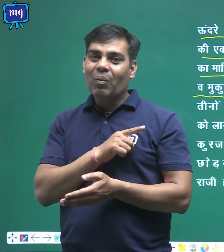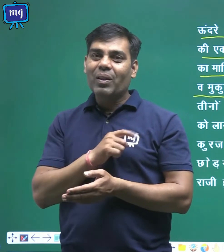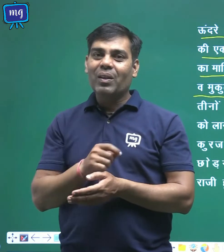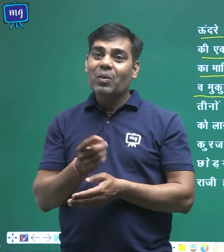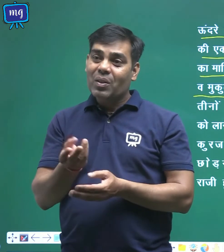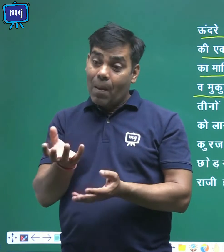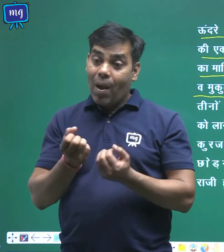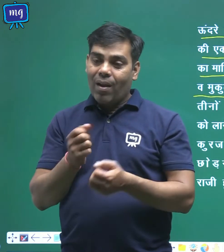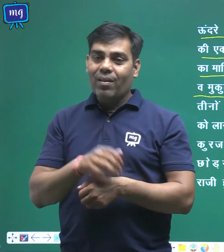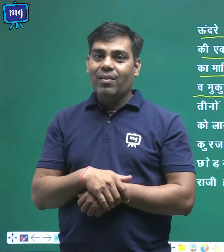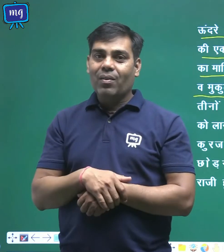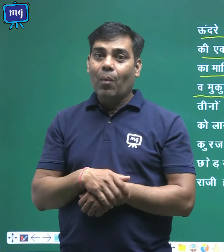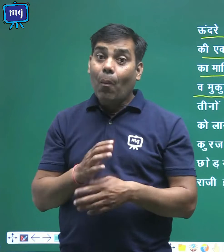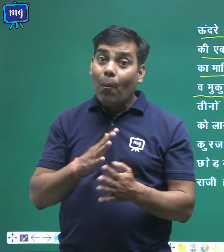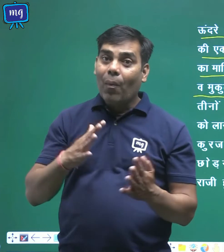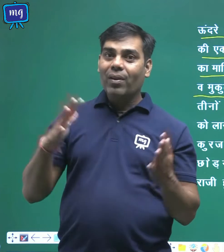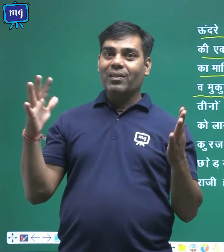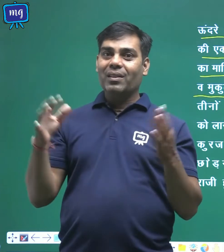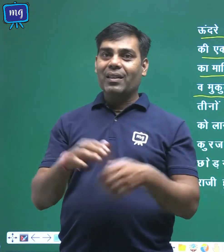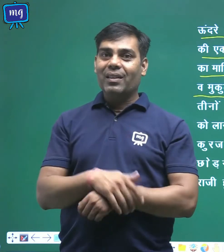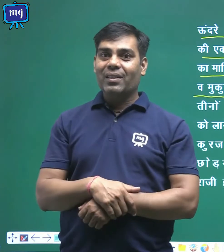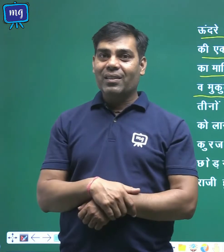मांग बढ़ती ही जा रही है।